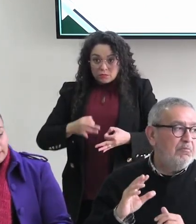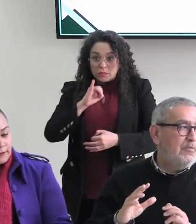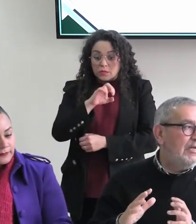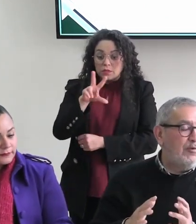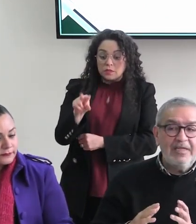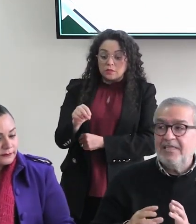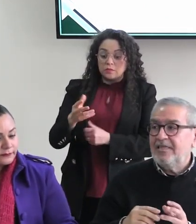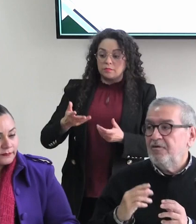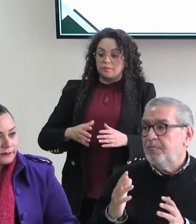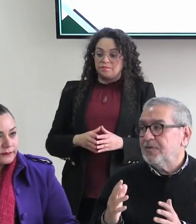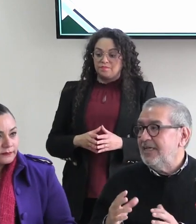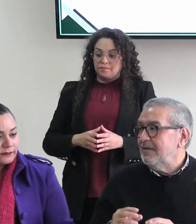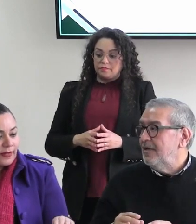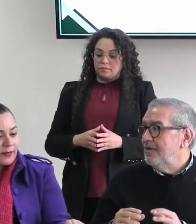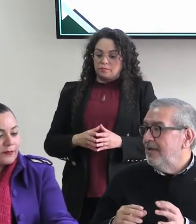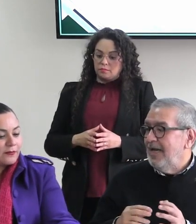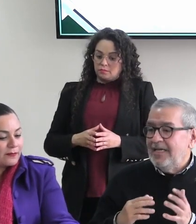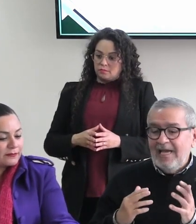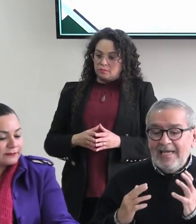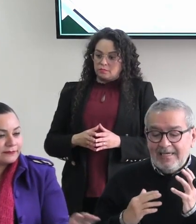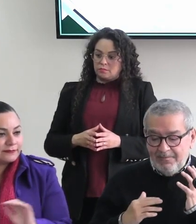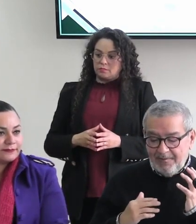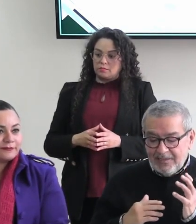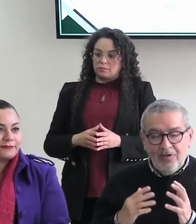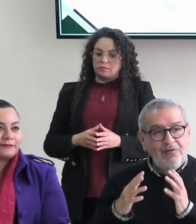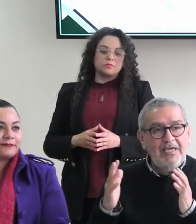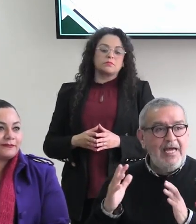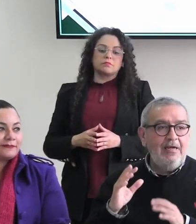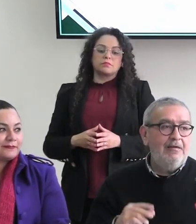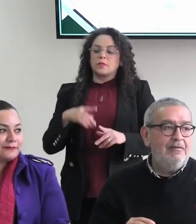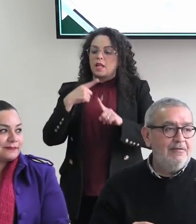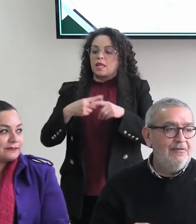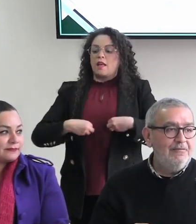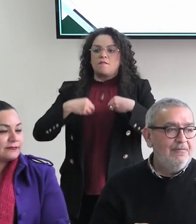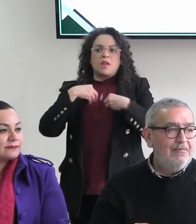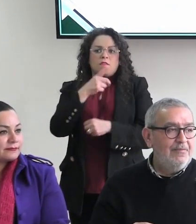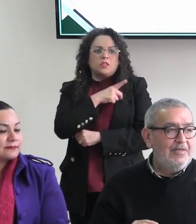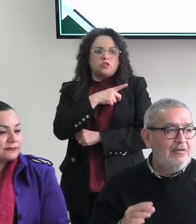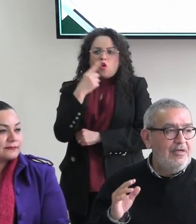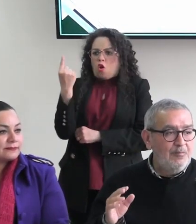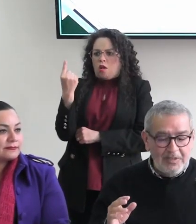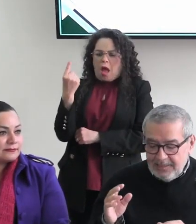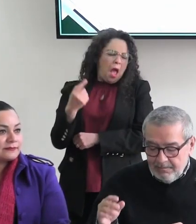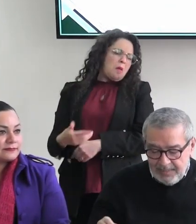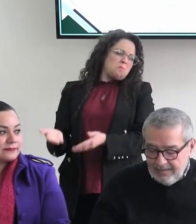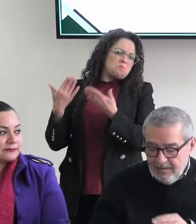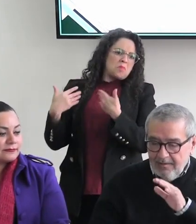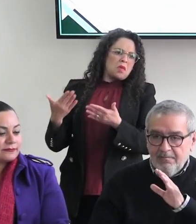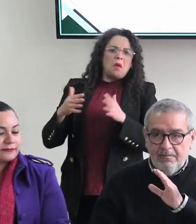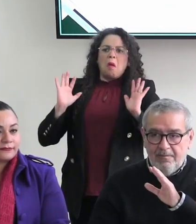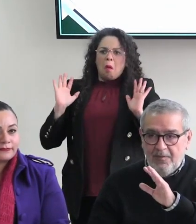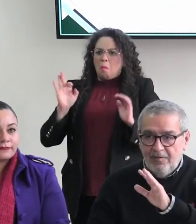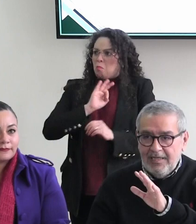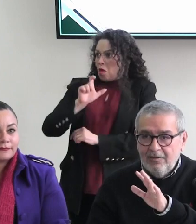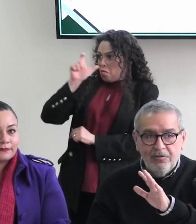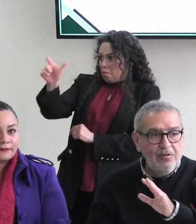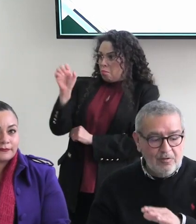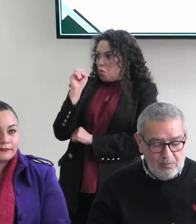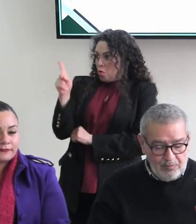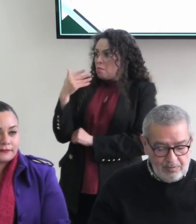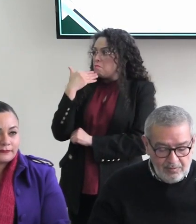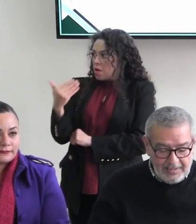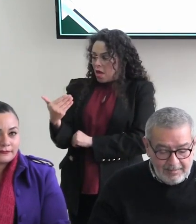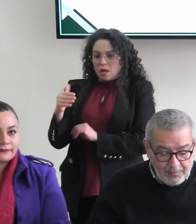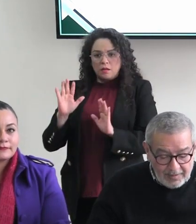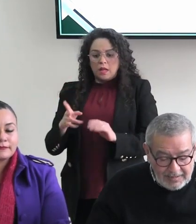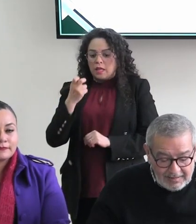Bueno, se podrá decir, no, pues hay quien vive solo y ya, ¿no? y lo puede hacer bien. Lo dejo solo